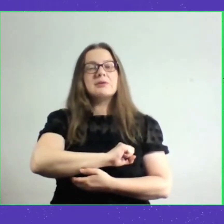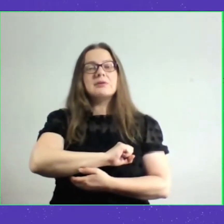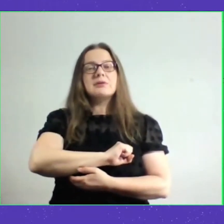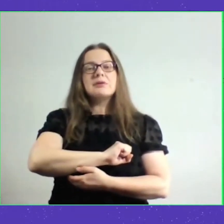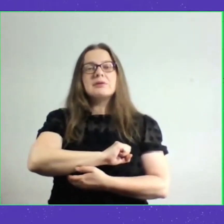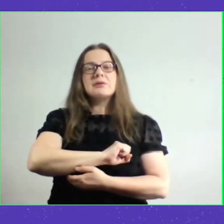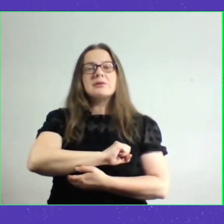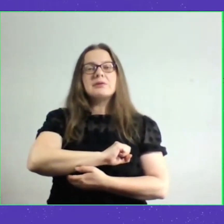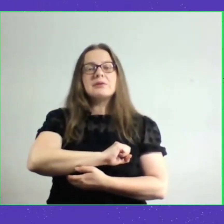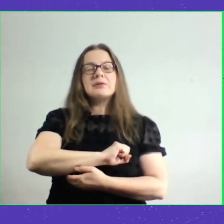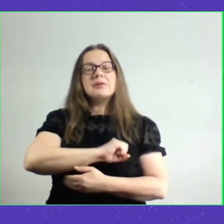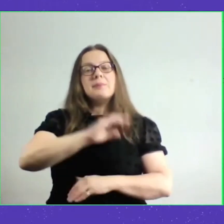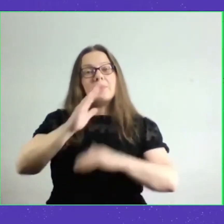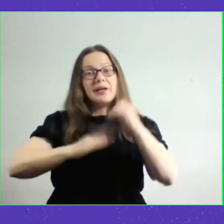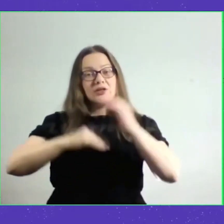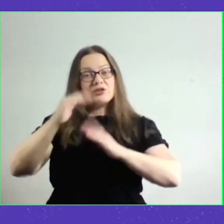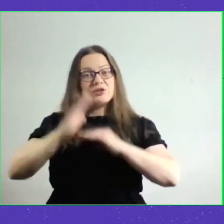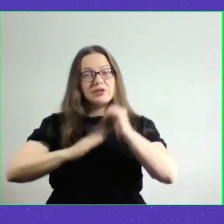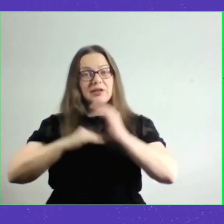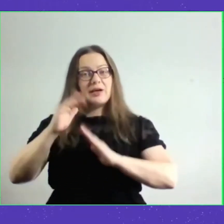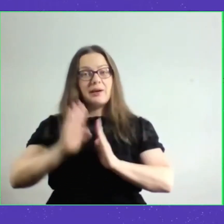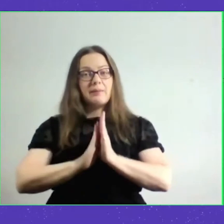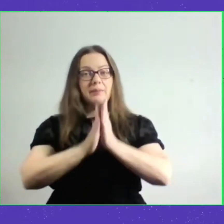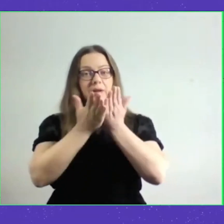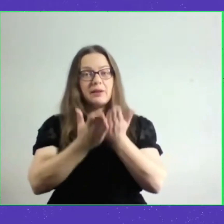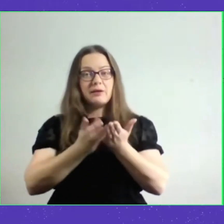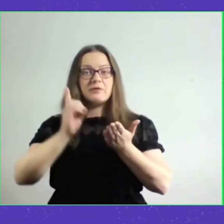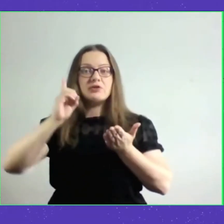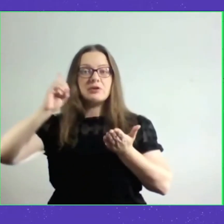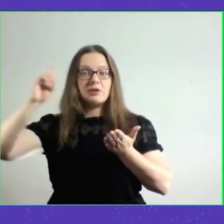Praticar a palavra, tá bom? Não é